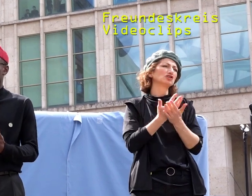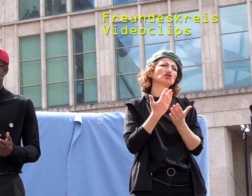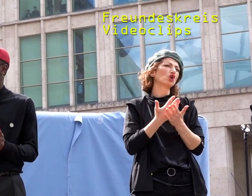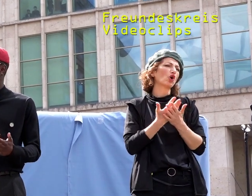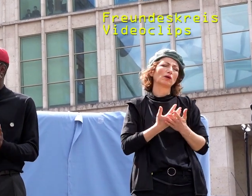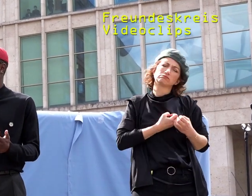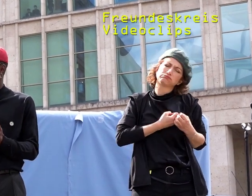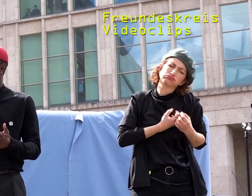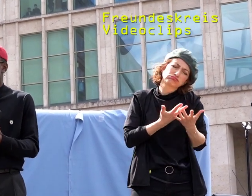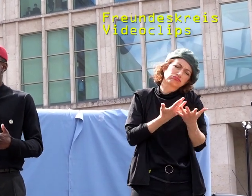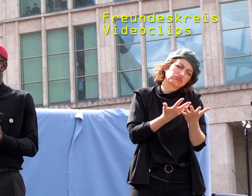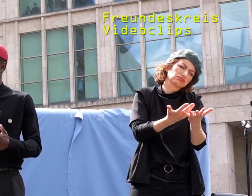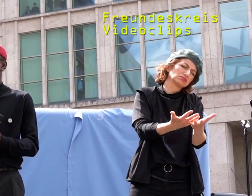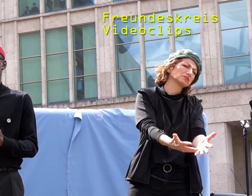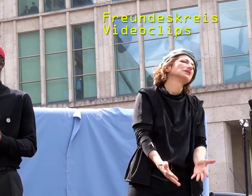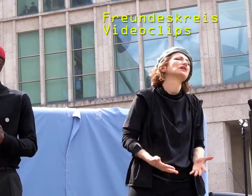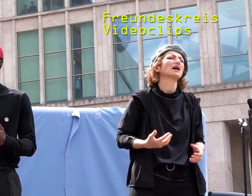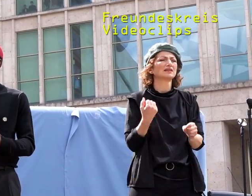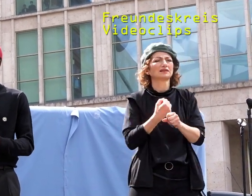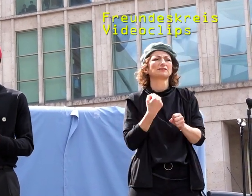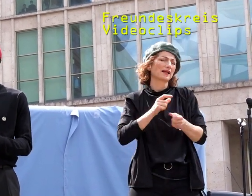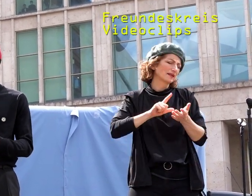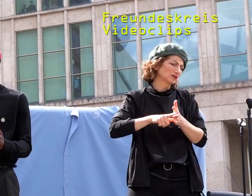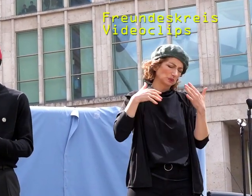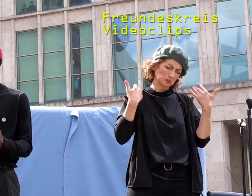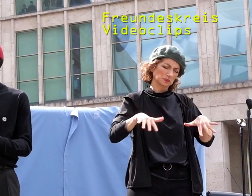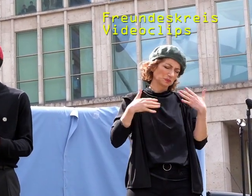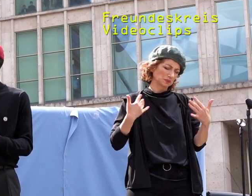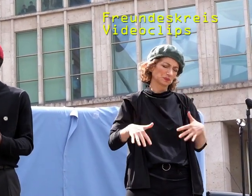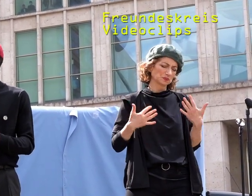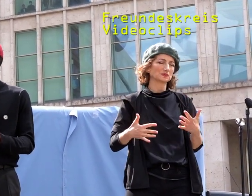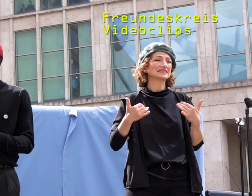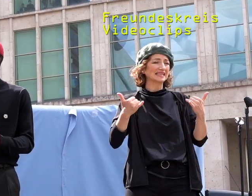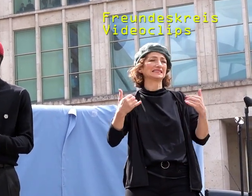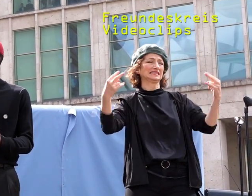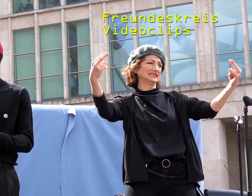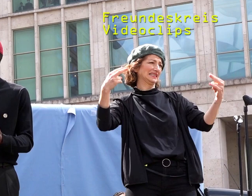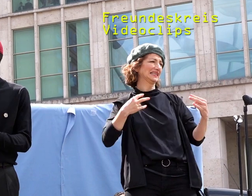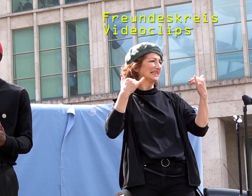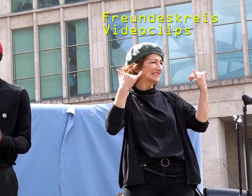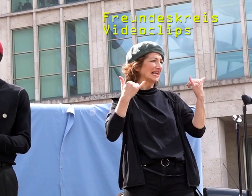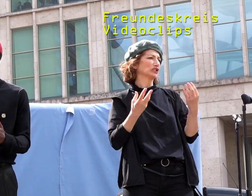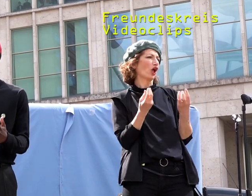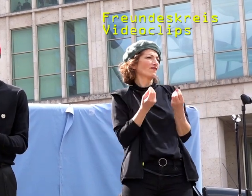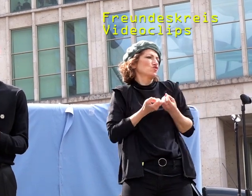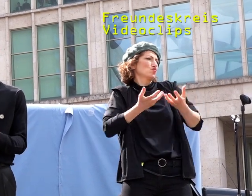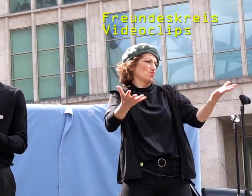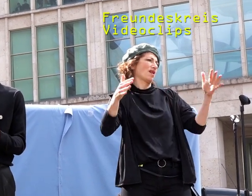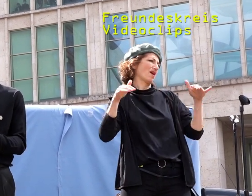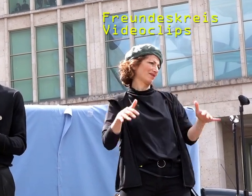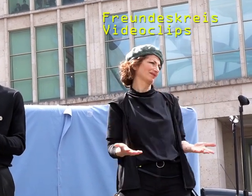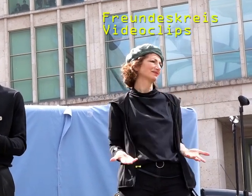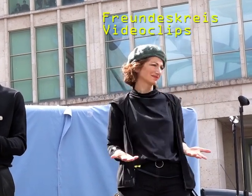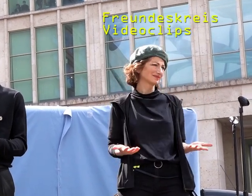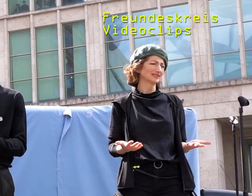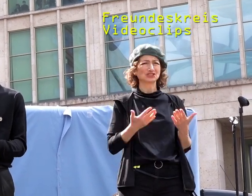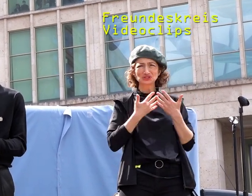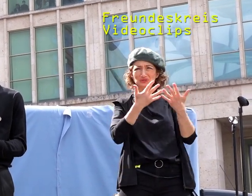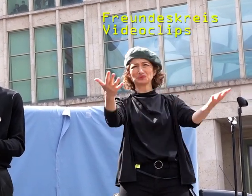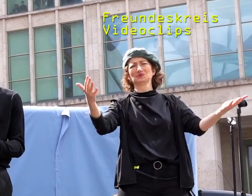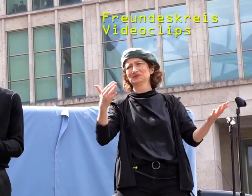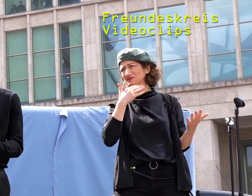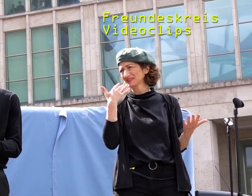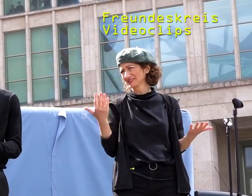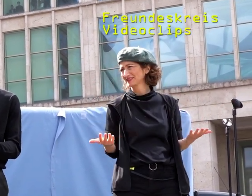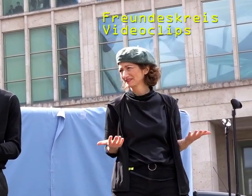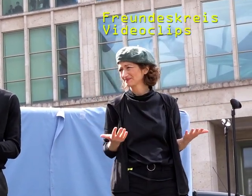schreit, damit unser Schmerz gesehen und gefühlt wird. Und so wenige wollten